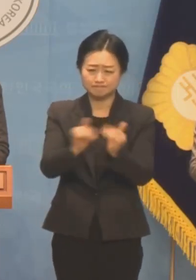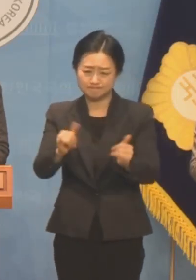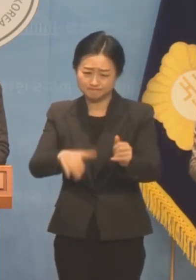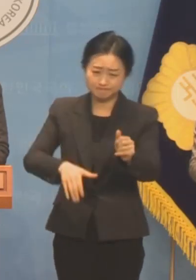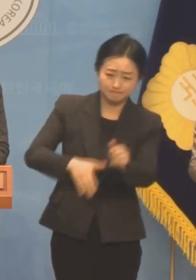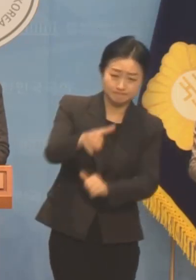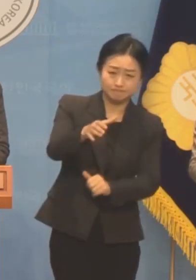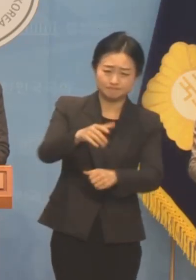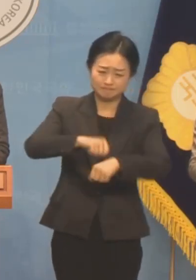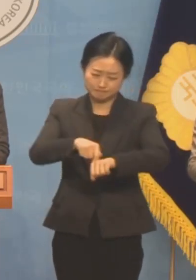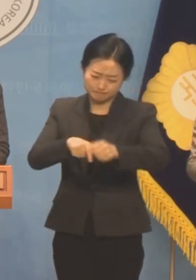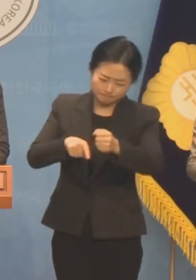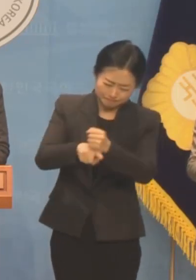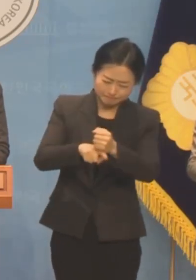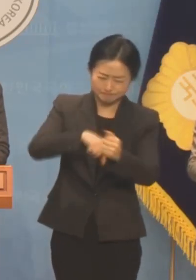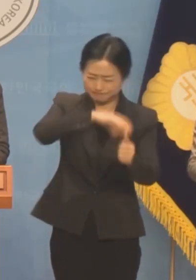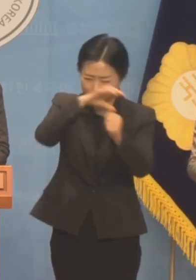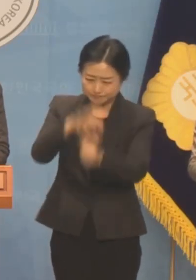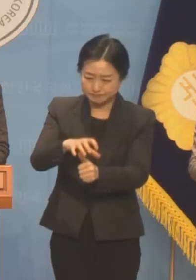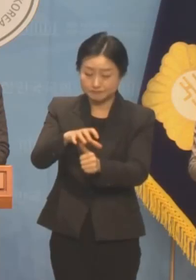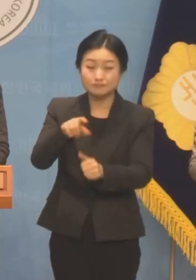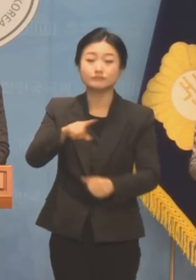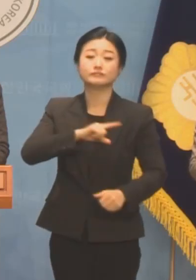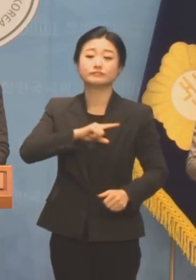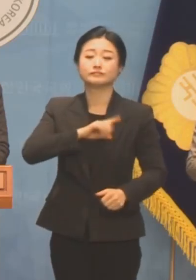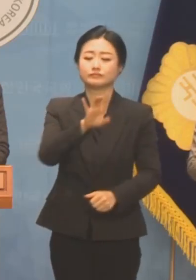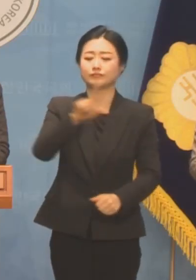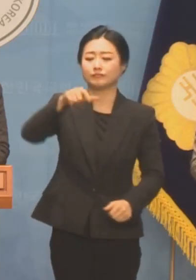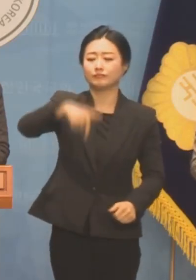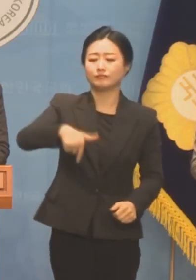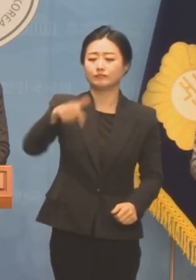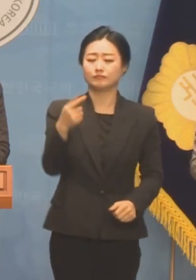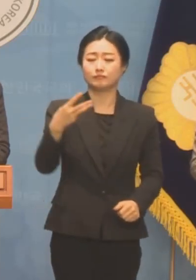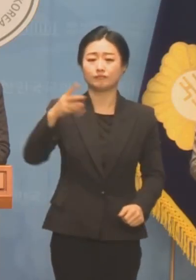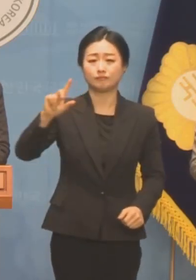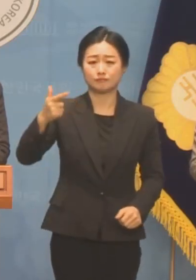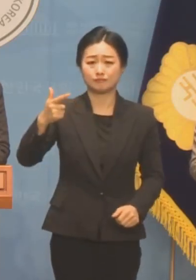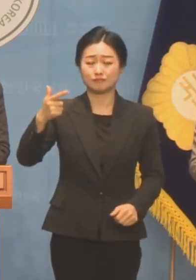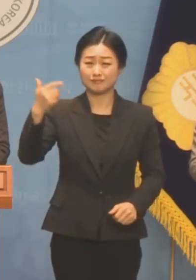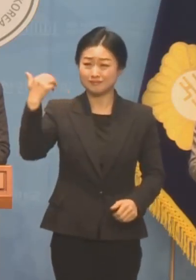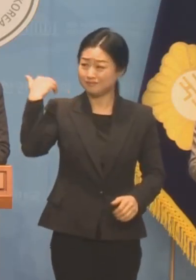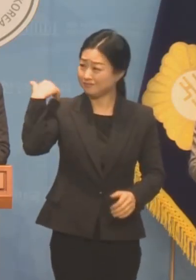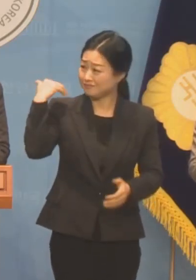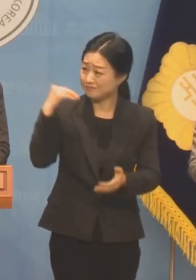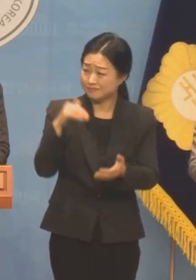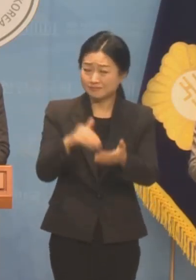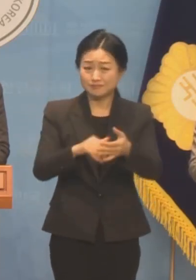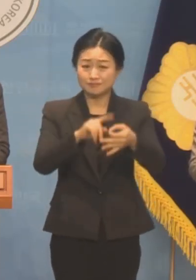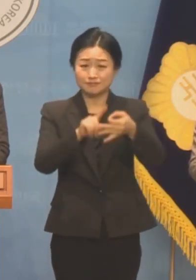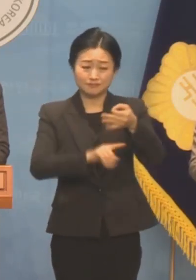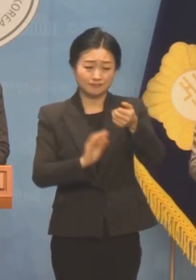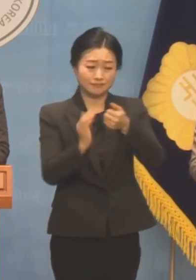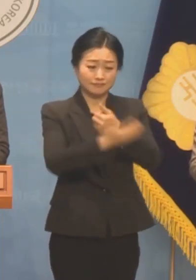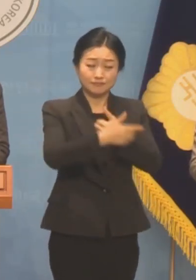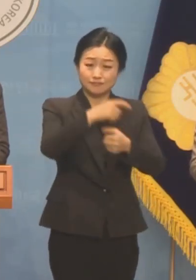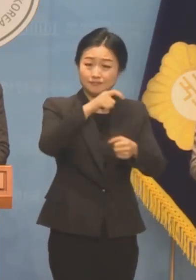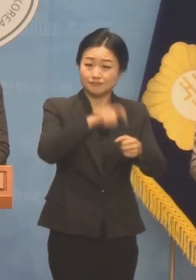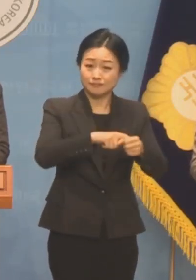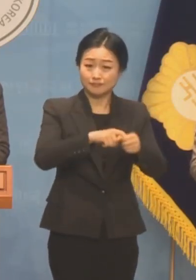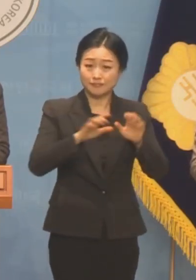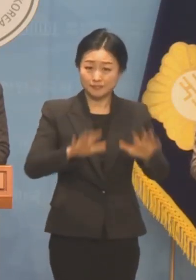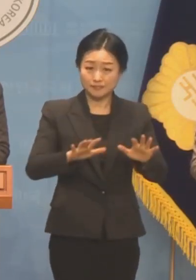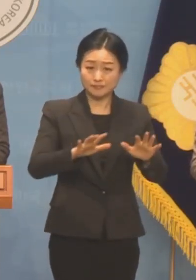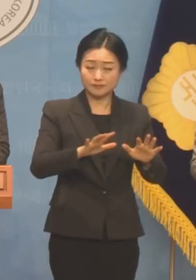사람들을 고문하고 가두었던 그 백골단이 다시 윤석열 내란 수계를 지키겠다고 오늘